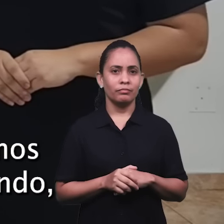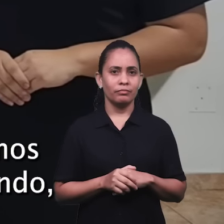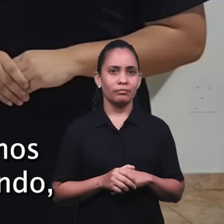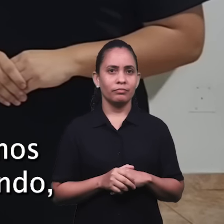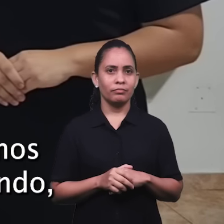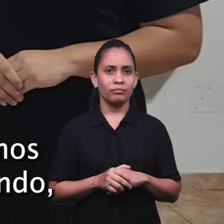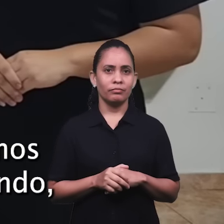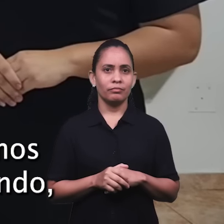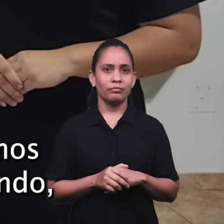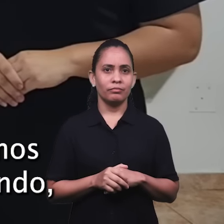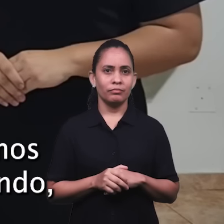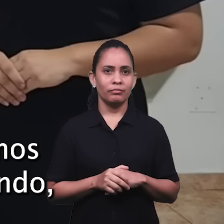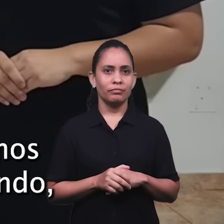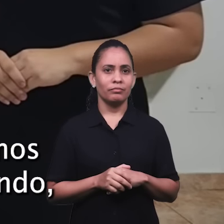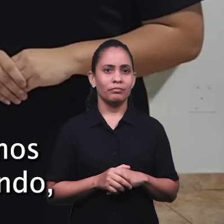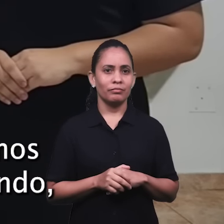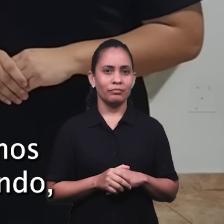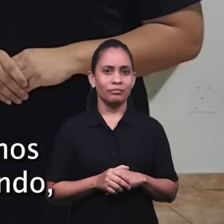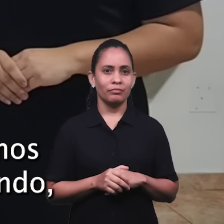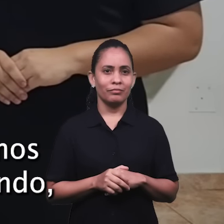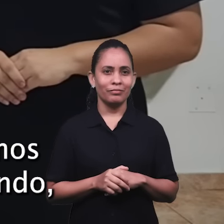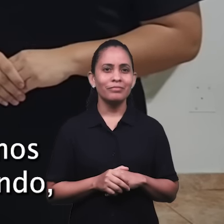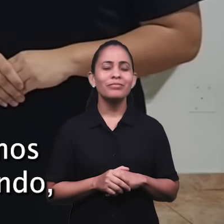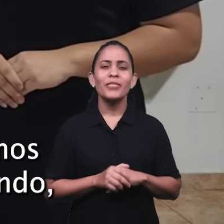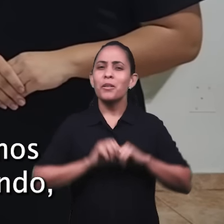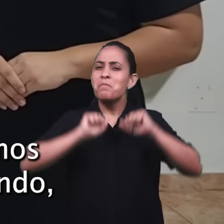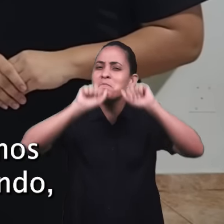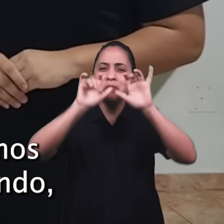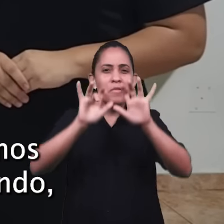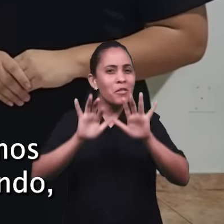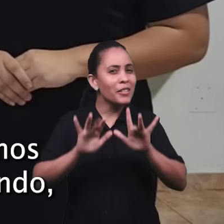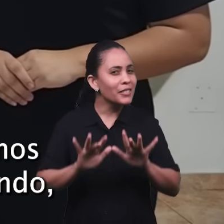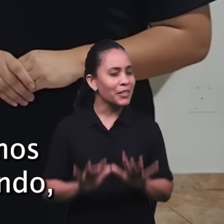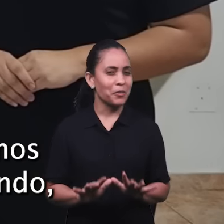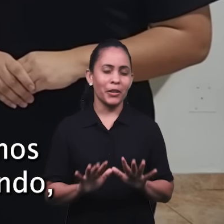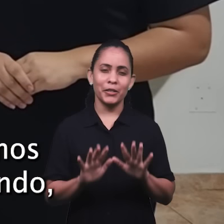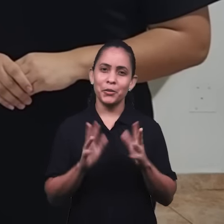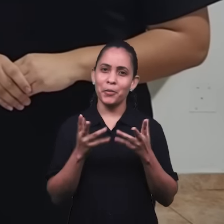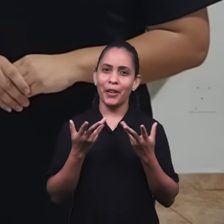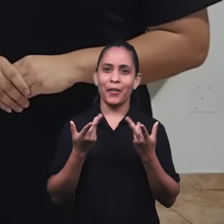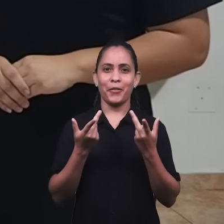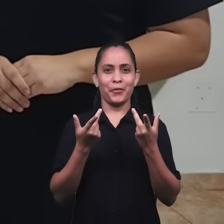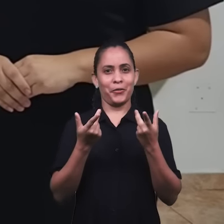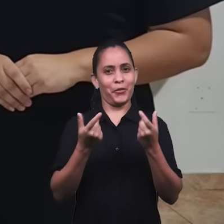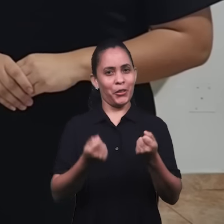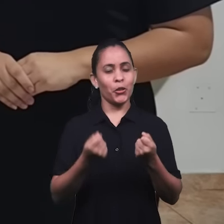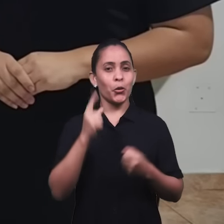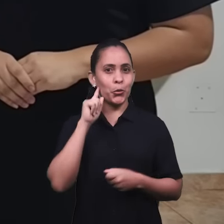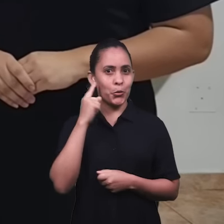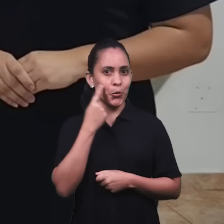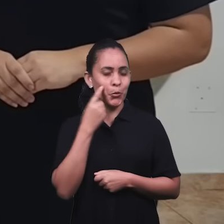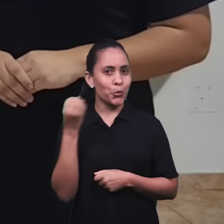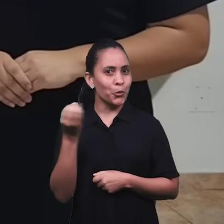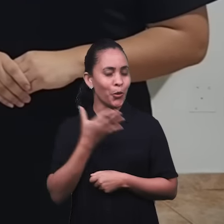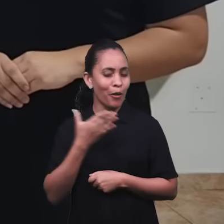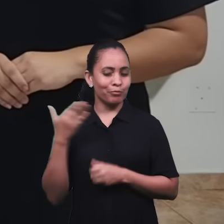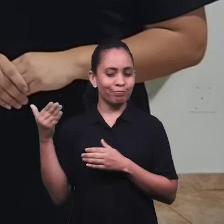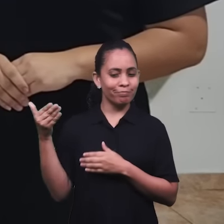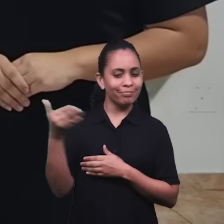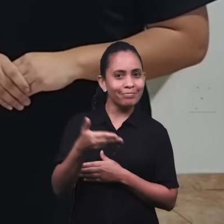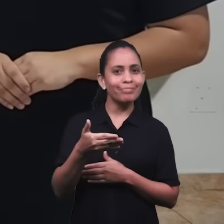ellos. Y, y veo también que el servicio cada día más está creciendo. Muchas bendiciones, ¿no?, que están